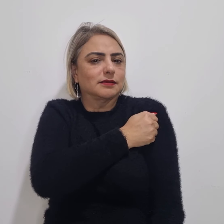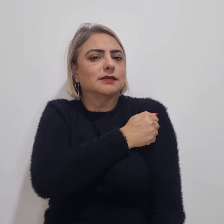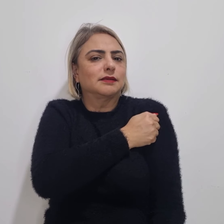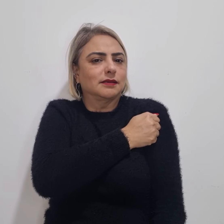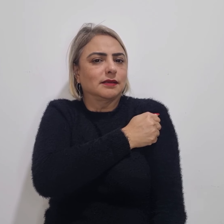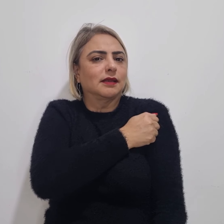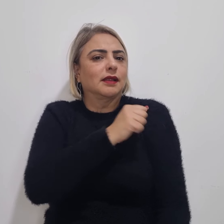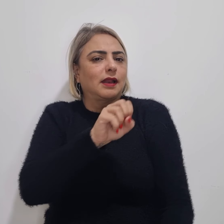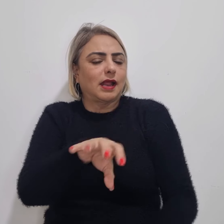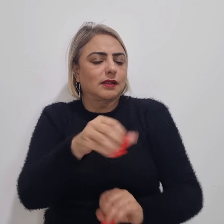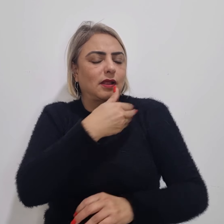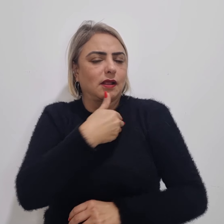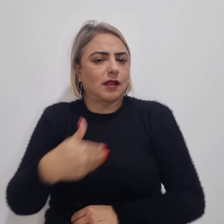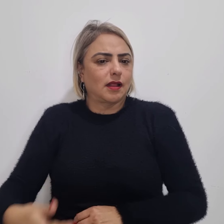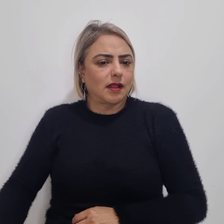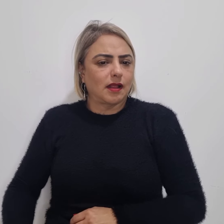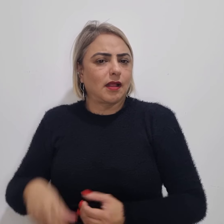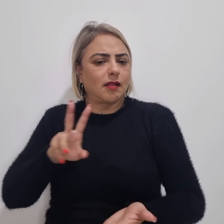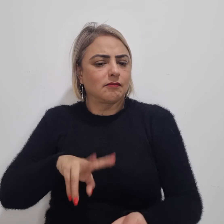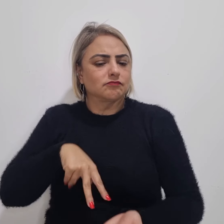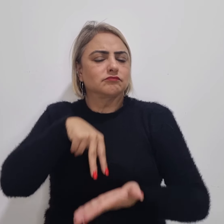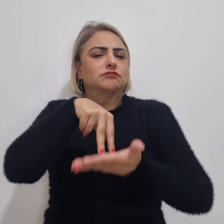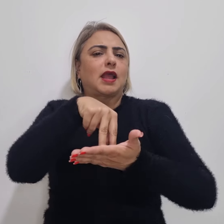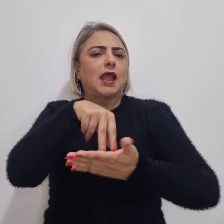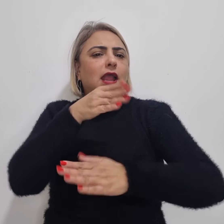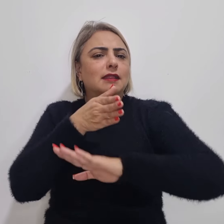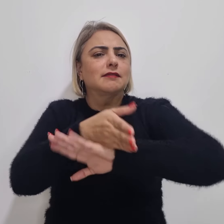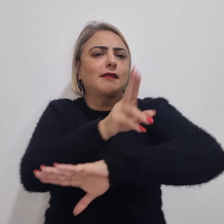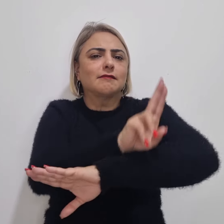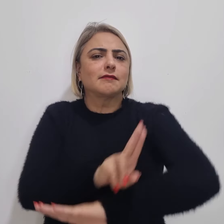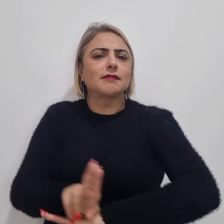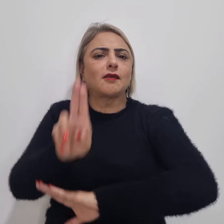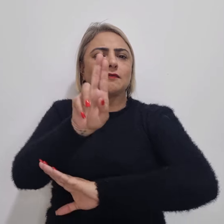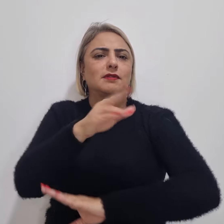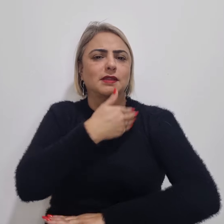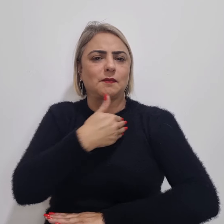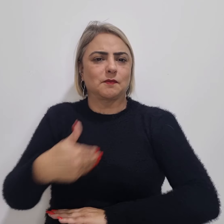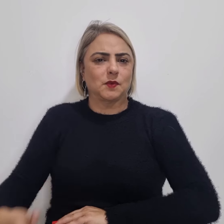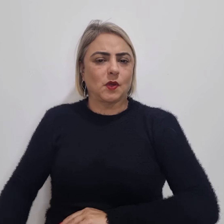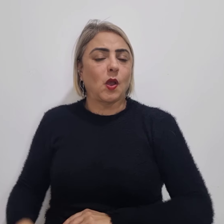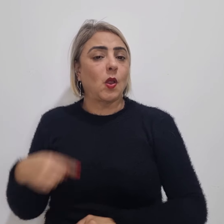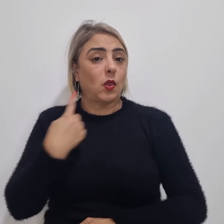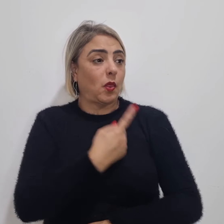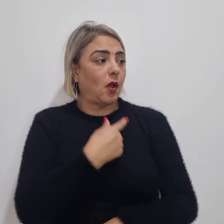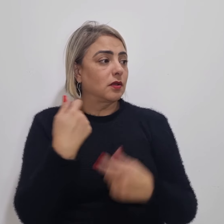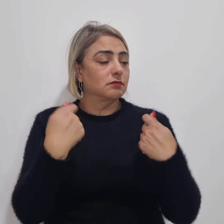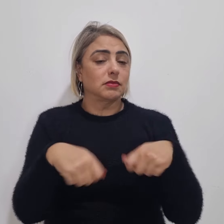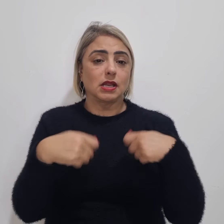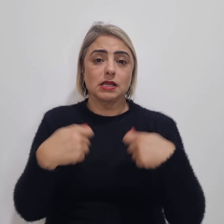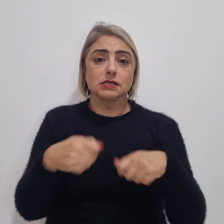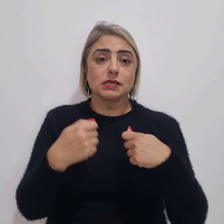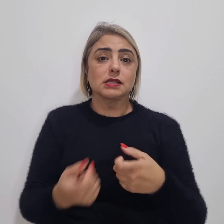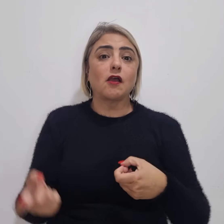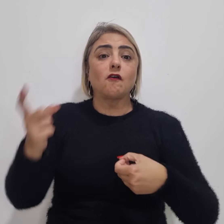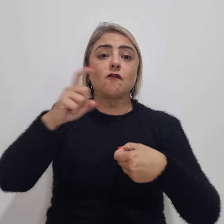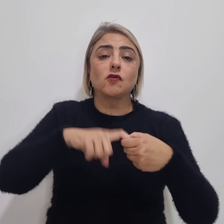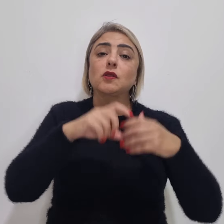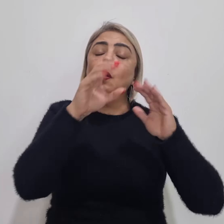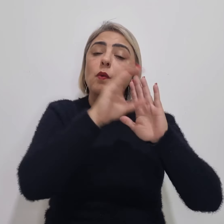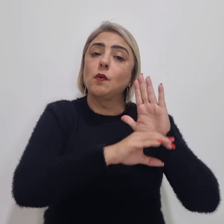pública ocupando as universidades públicas. Precisamos retomar um currículo com